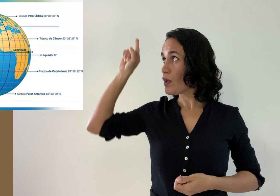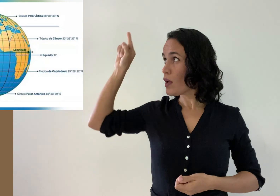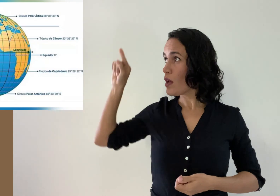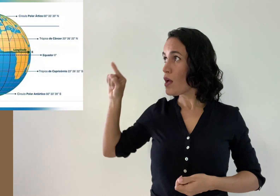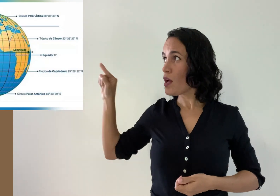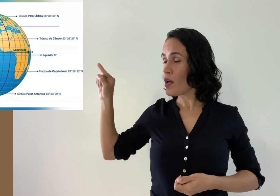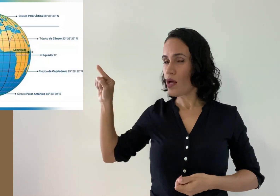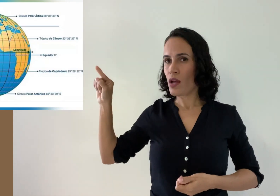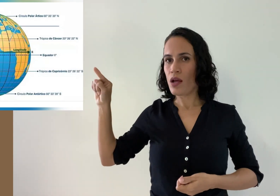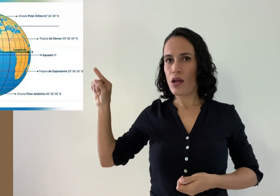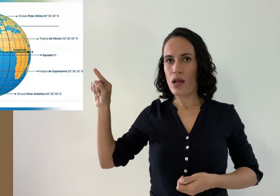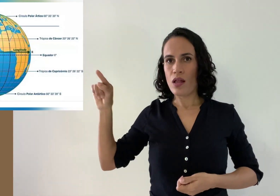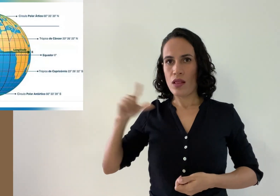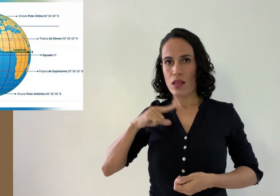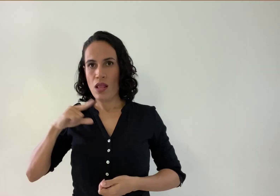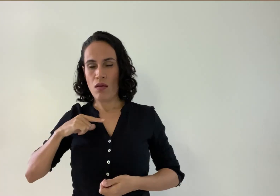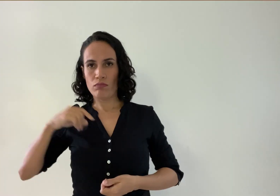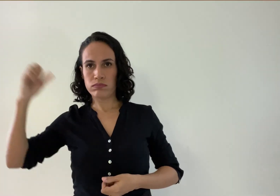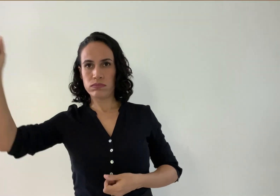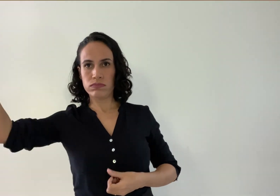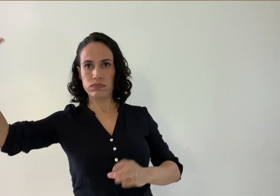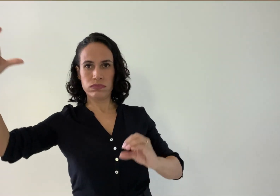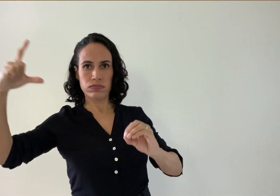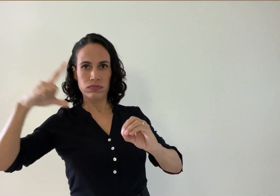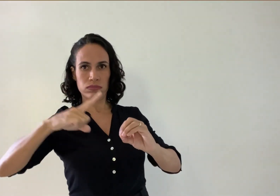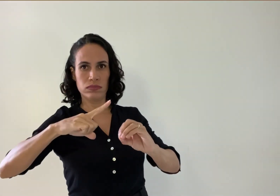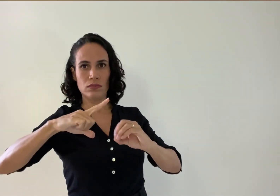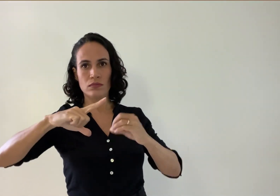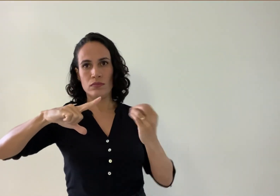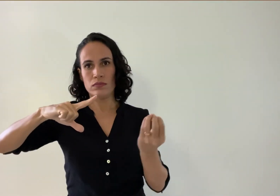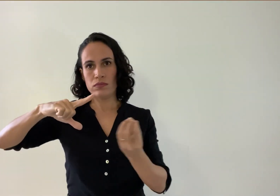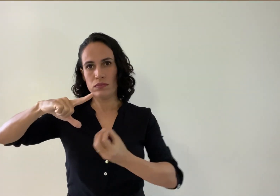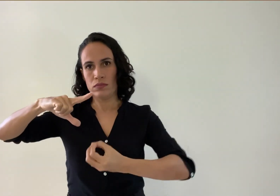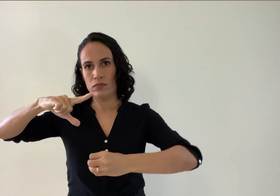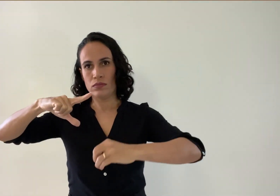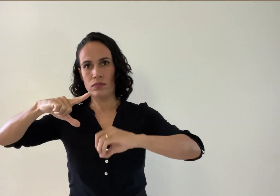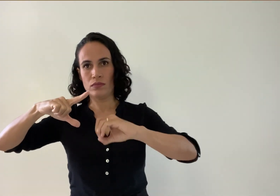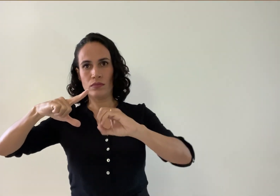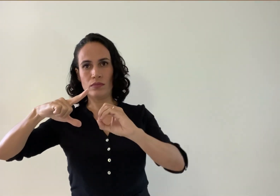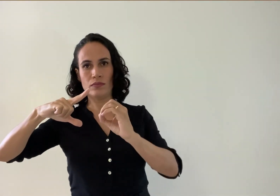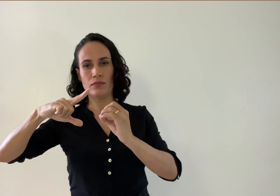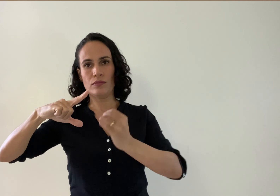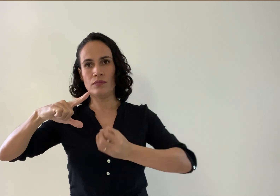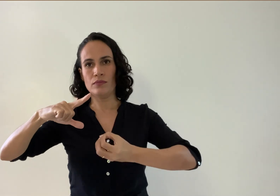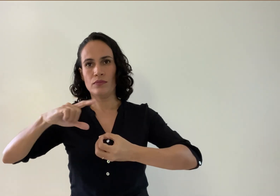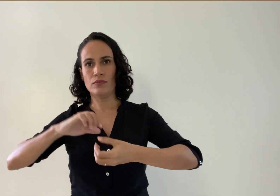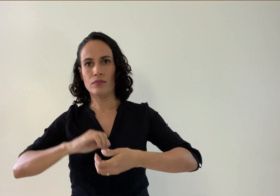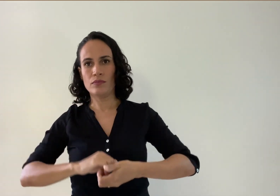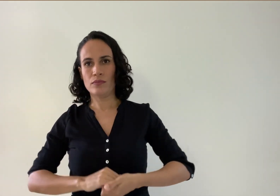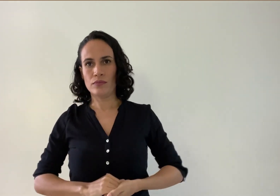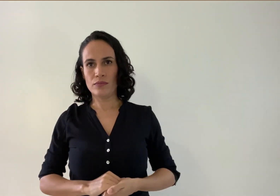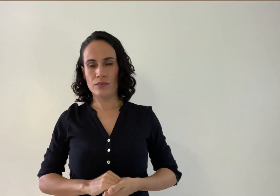com maior ou com menor incidência dos raios solares, de acordo com a inclinação do eixo terrestre. Valeu, galera! Obrigado!